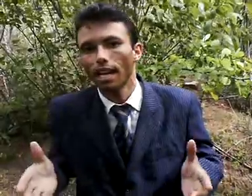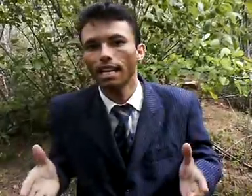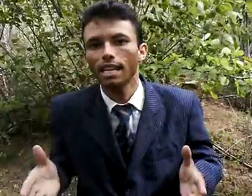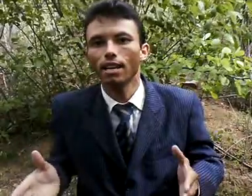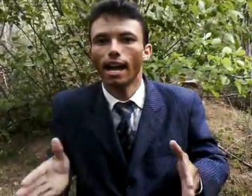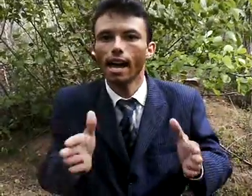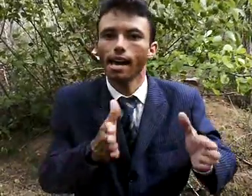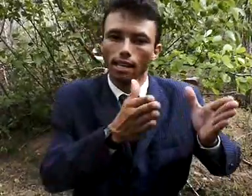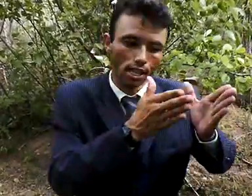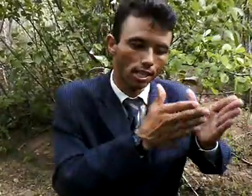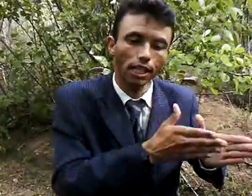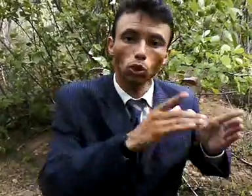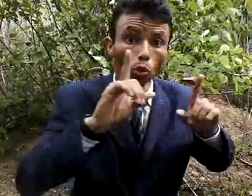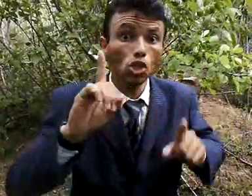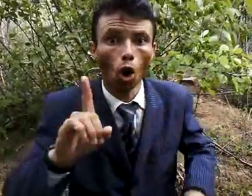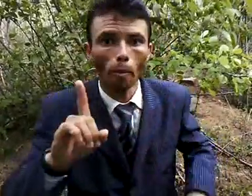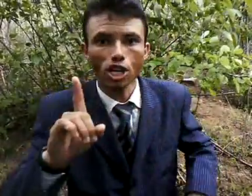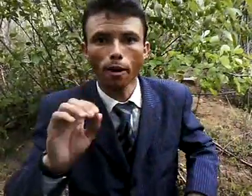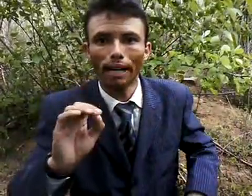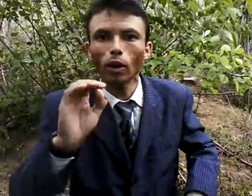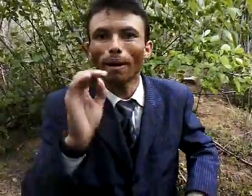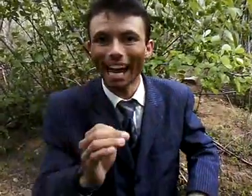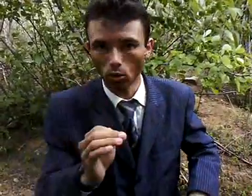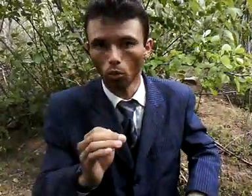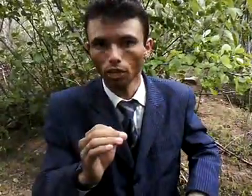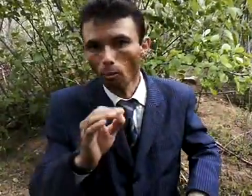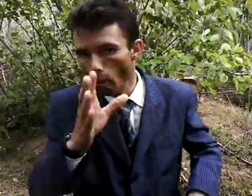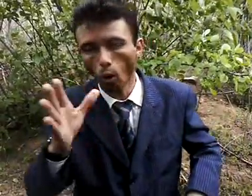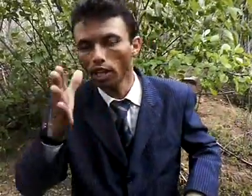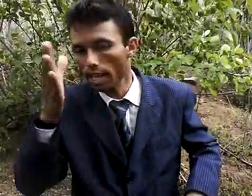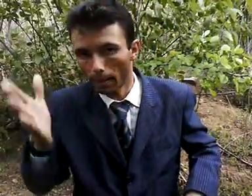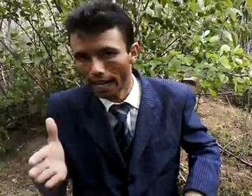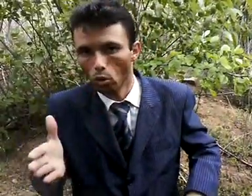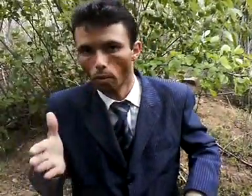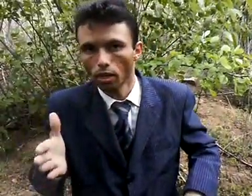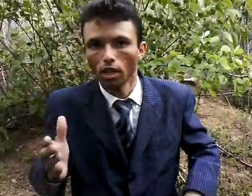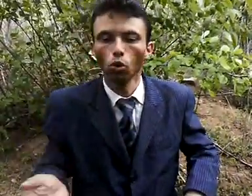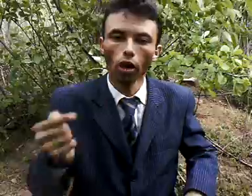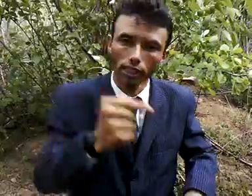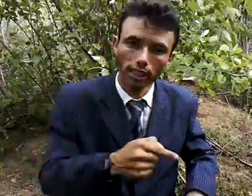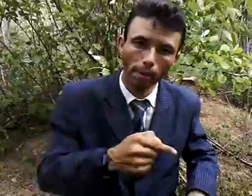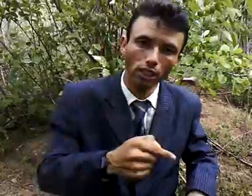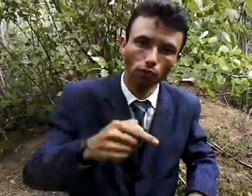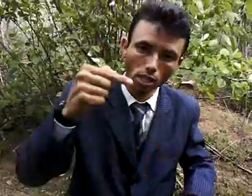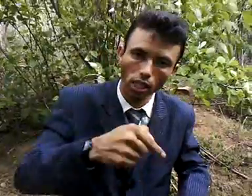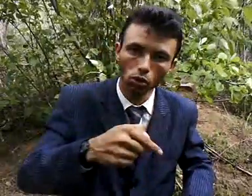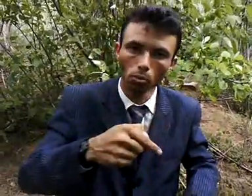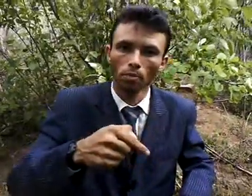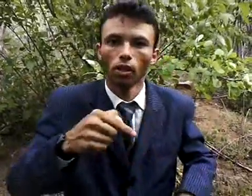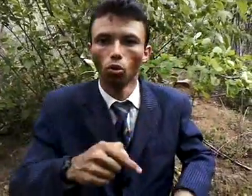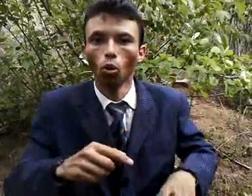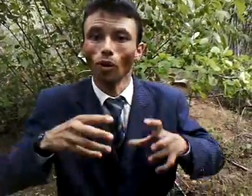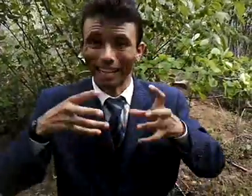ele é escrito num idioma chamado hebraico, tem um pouco em aramaico, e o Novo Testamento foi escrito no